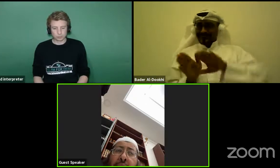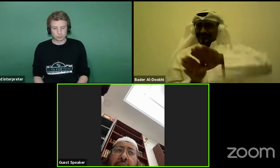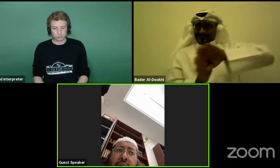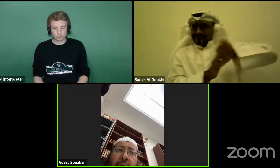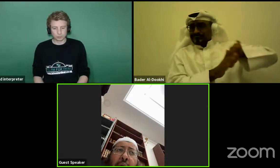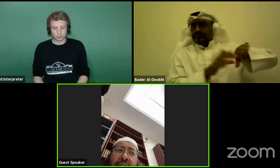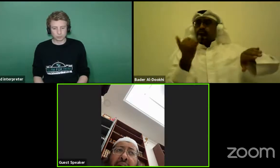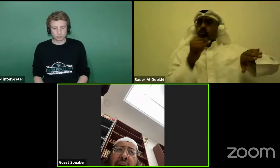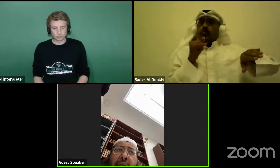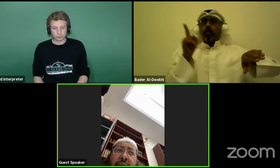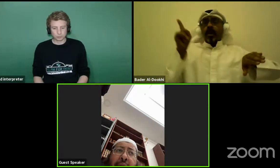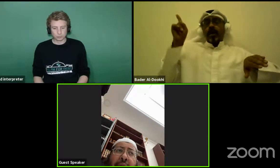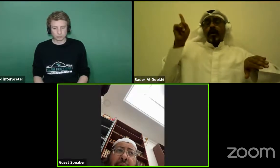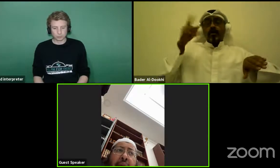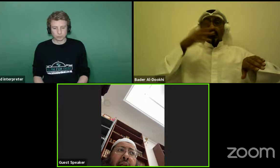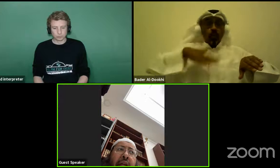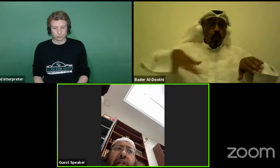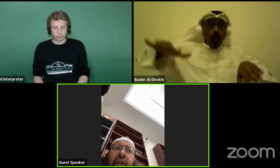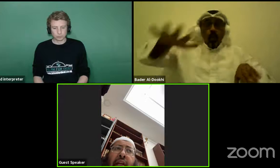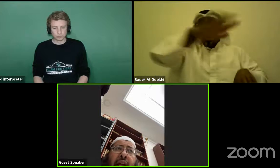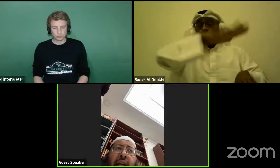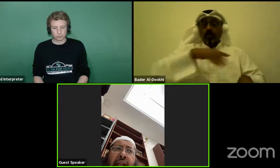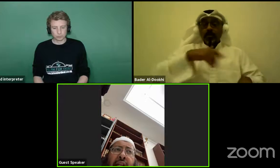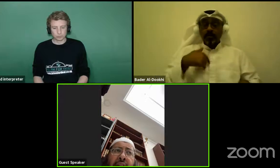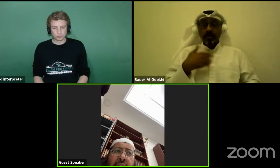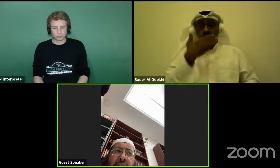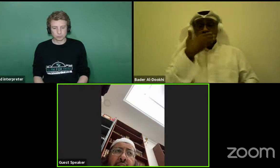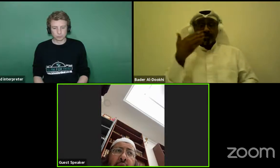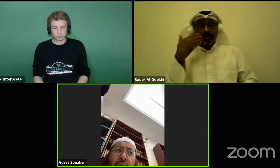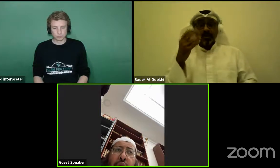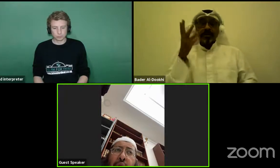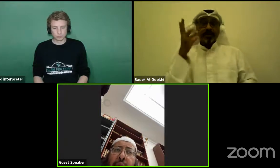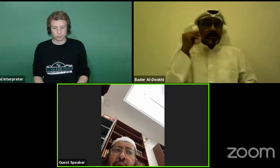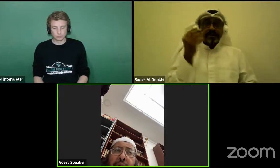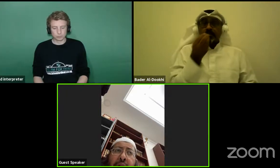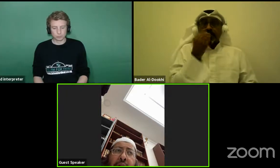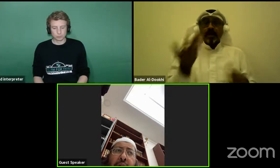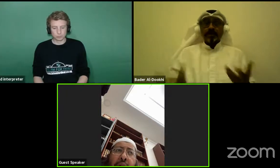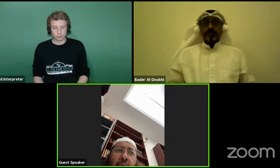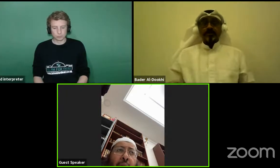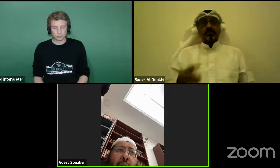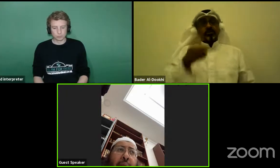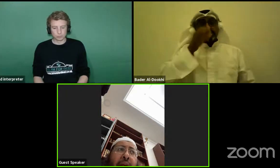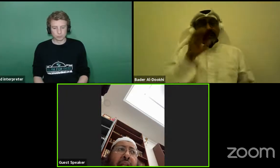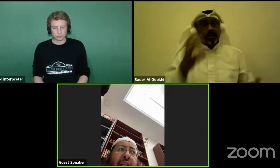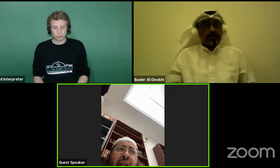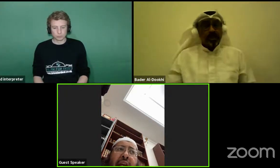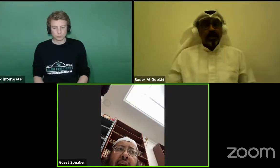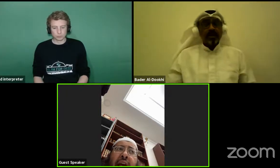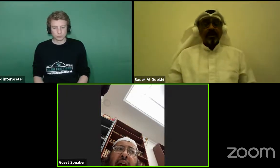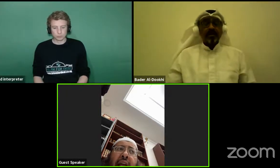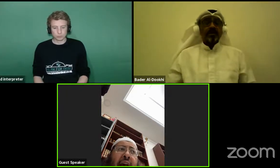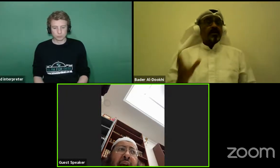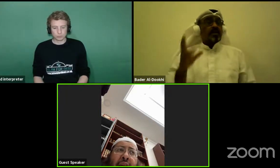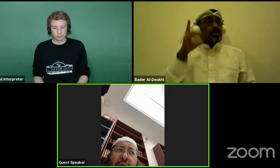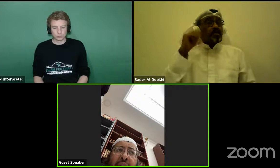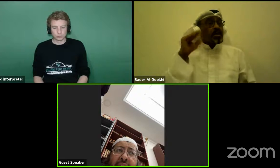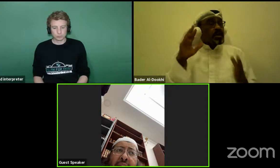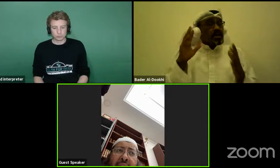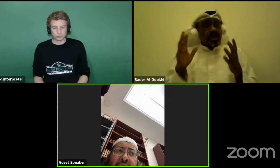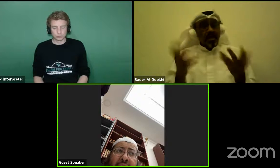كل منا وهو صائم يشتهي الأكل والشرب، وربما